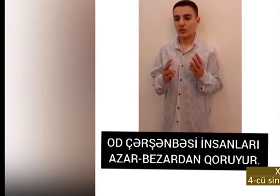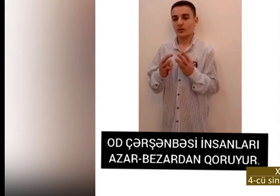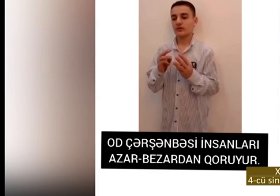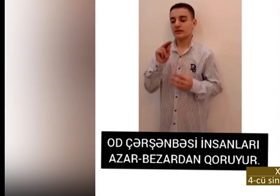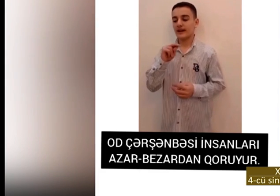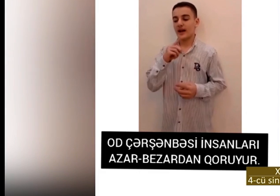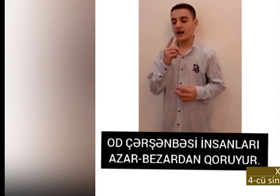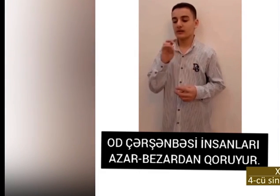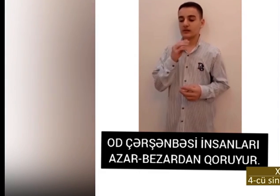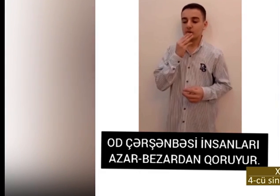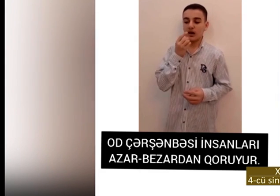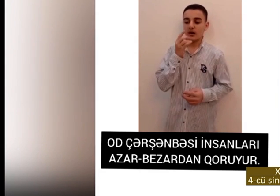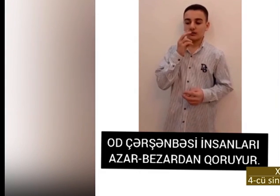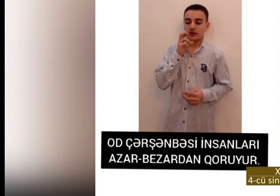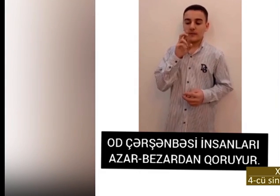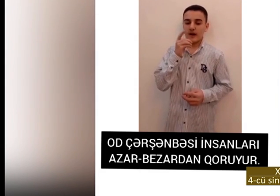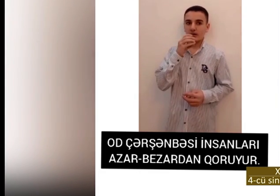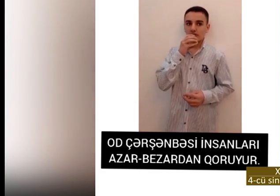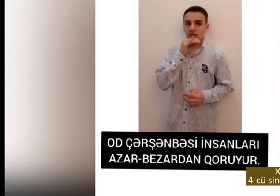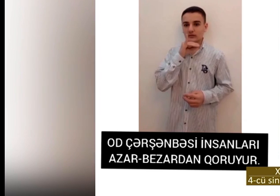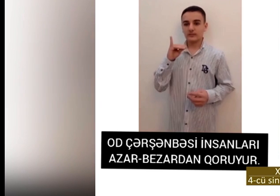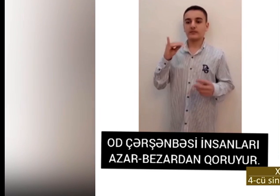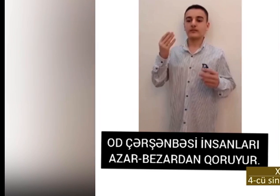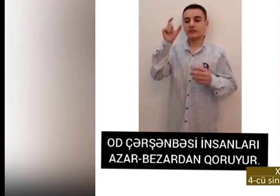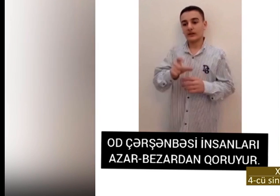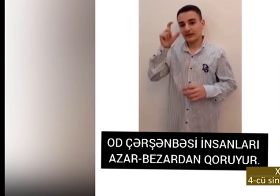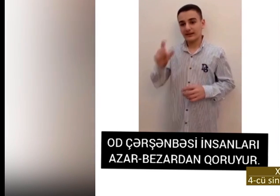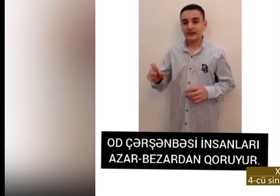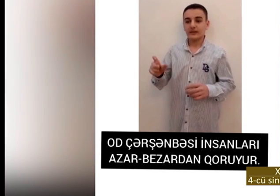od çərşənbəsi insanları Azərbaycandan qoruyur.